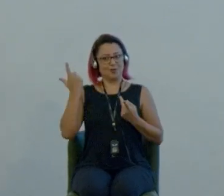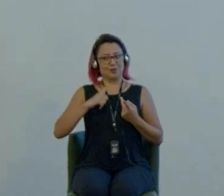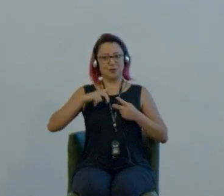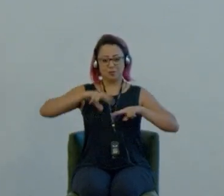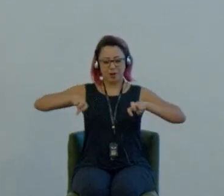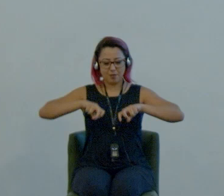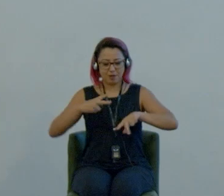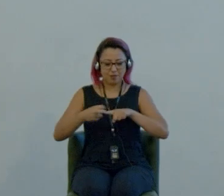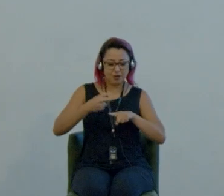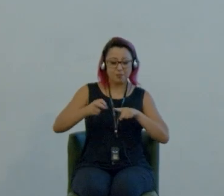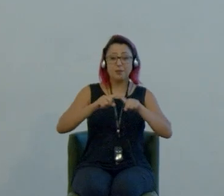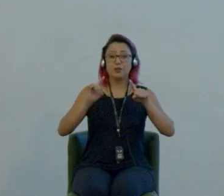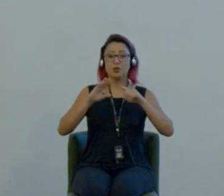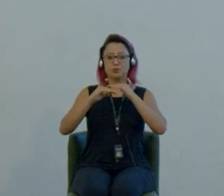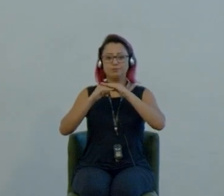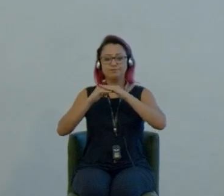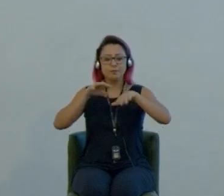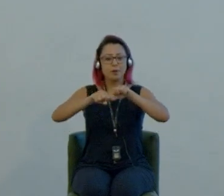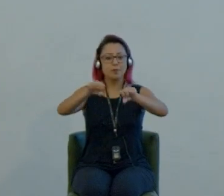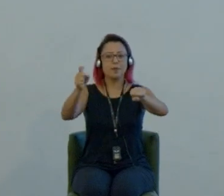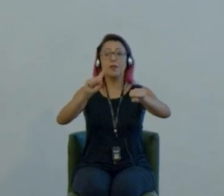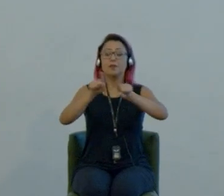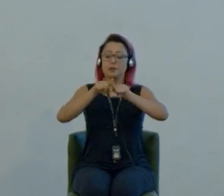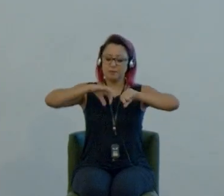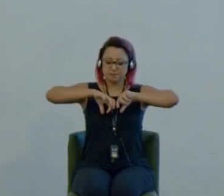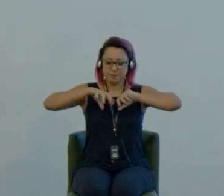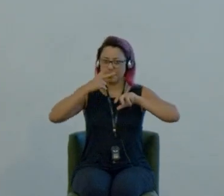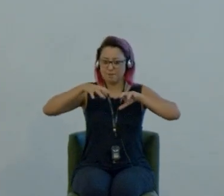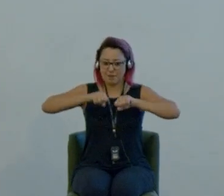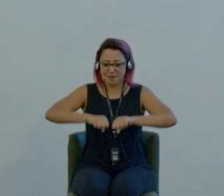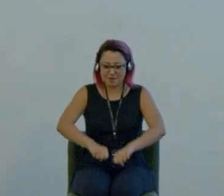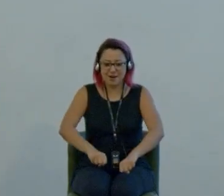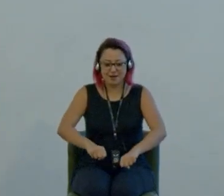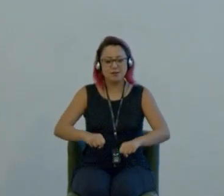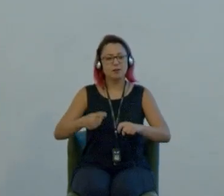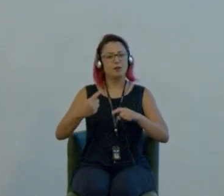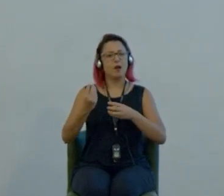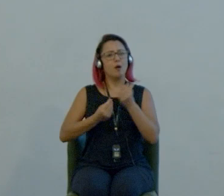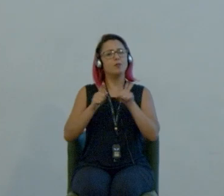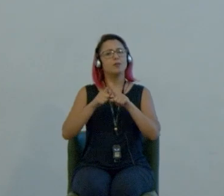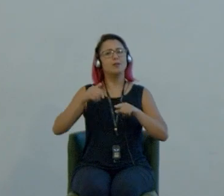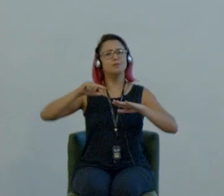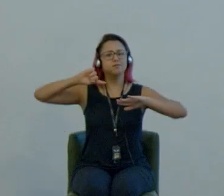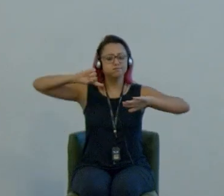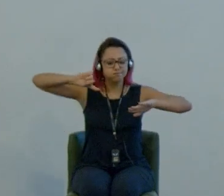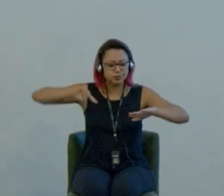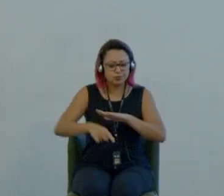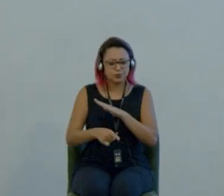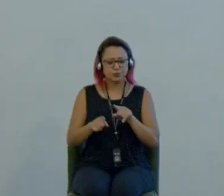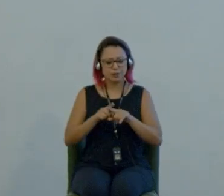profondeurs. Et comment on montre que c'est de plus en plus profond et que ça bouleverse énormément de